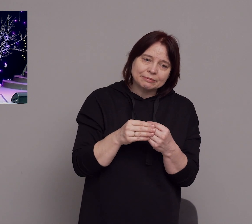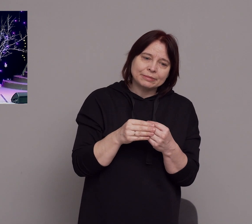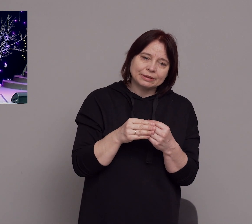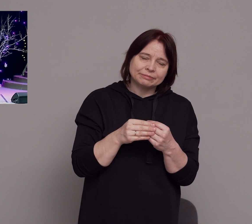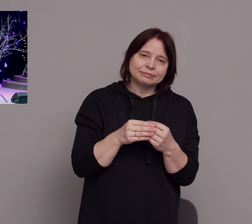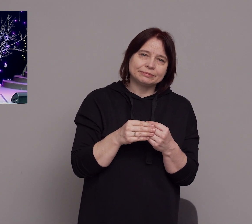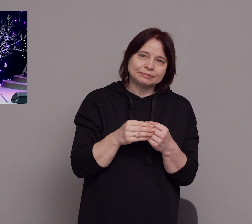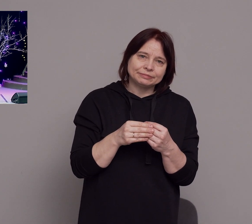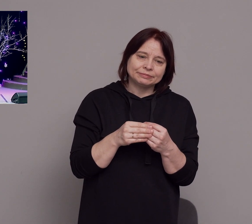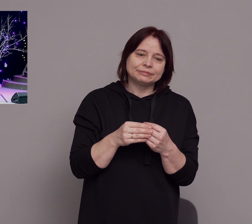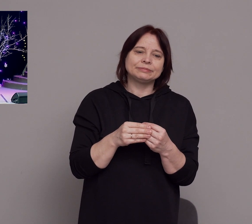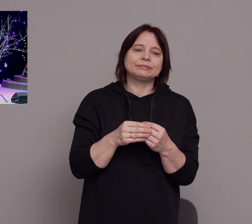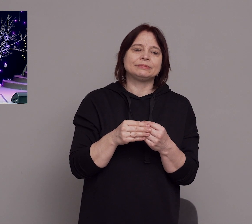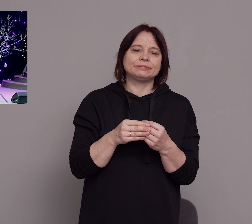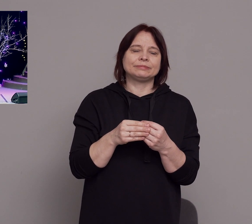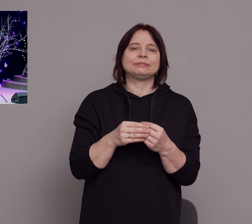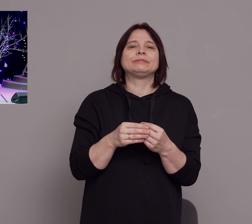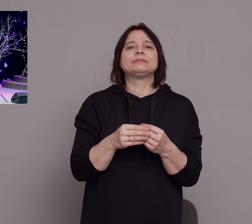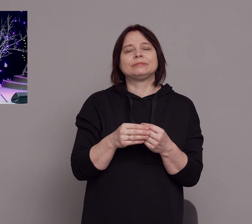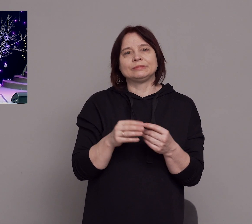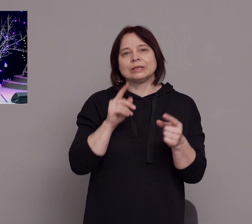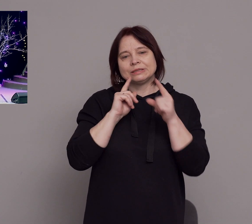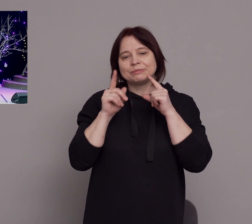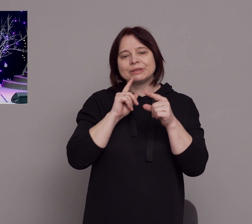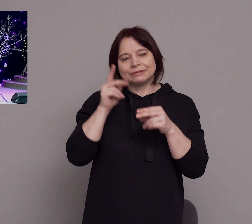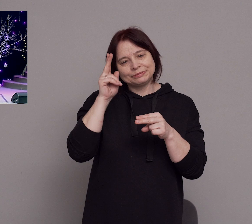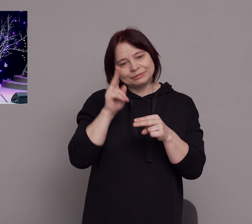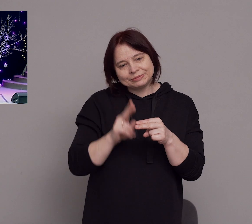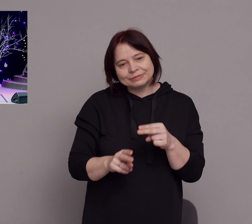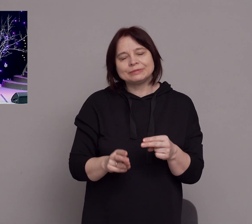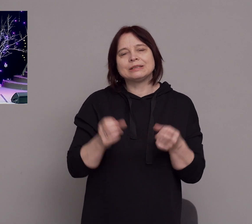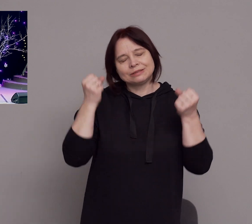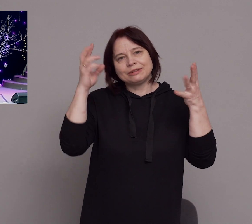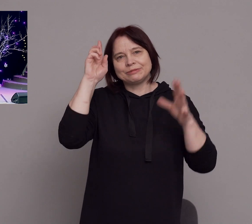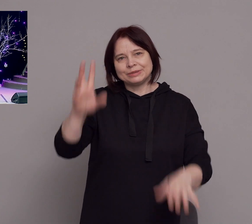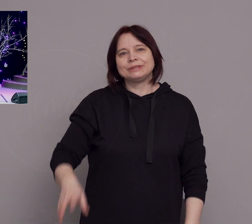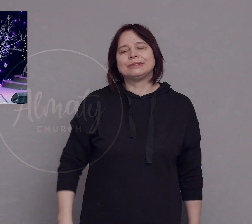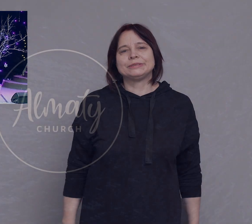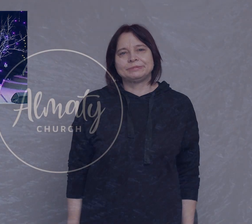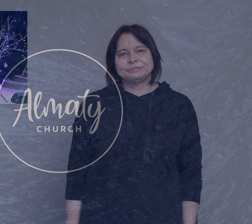концу, и мы можем проходить, пить кофе, чай и общаться. Спасибо.